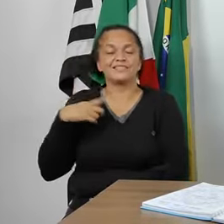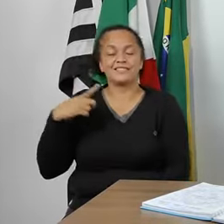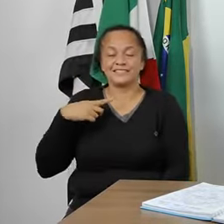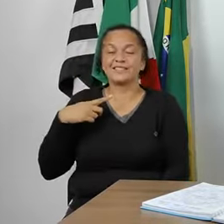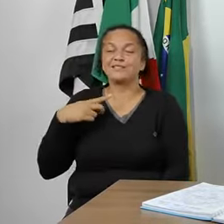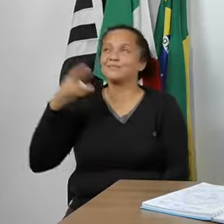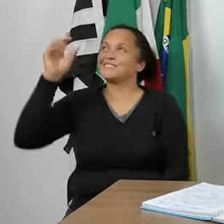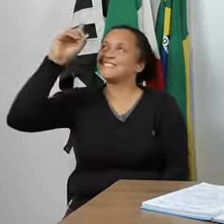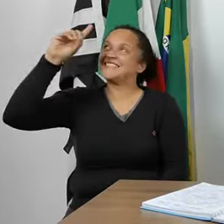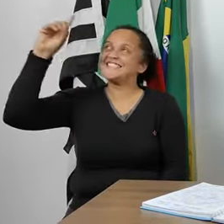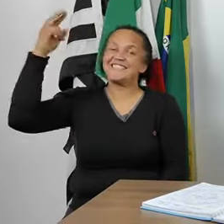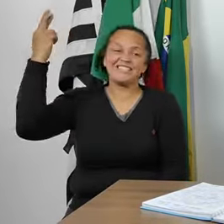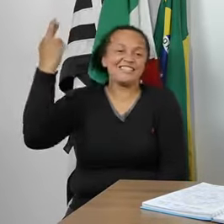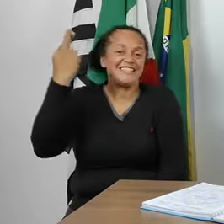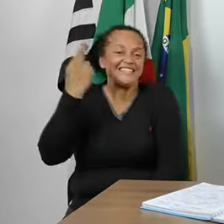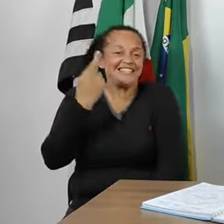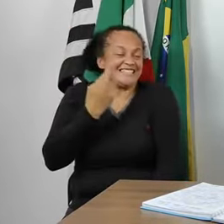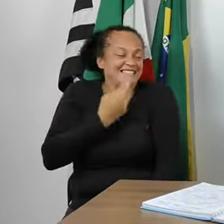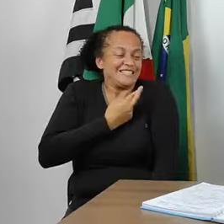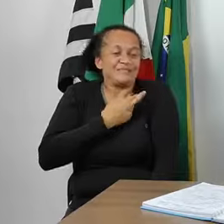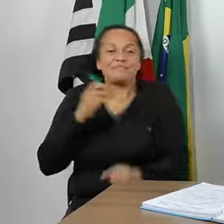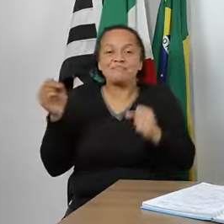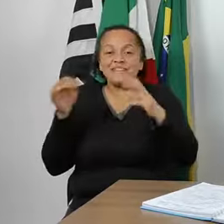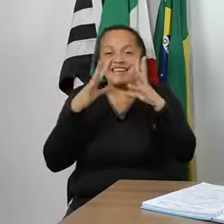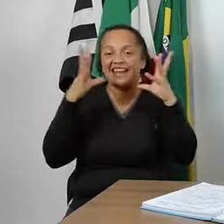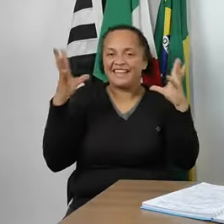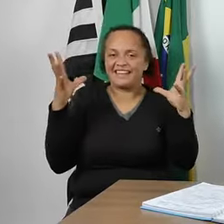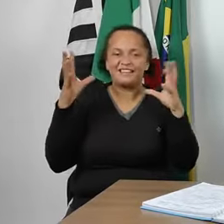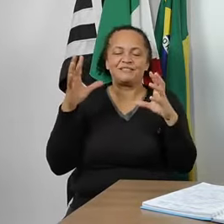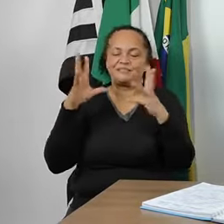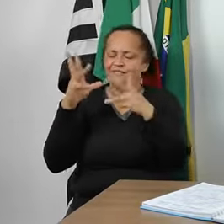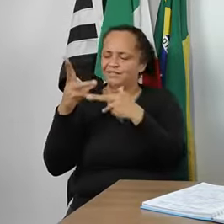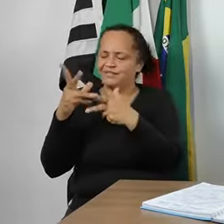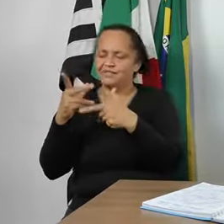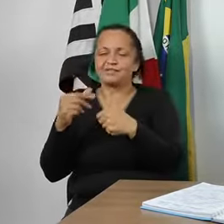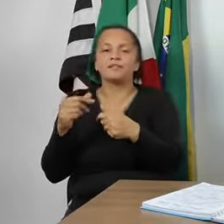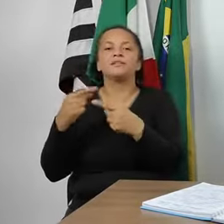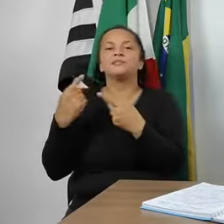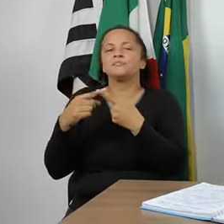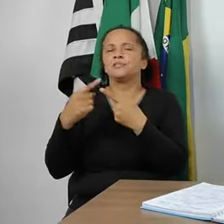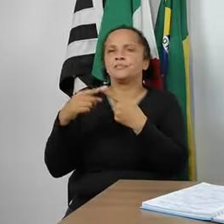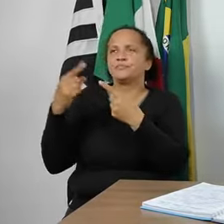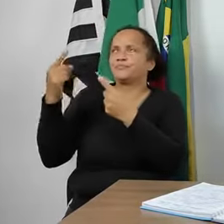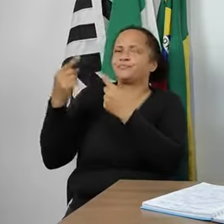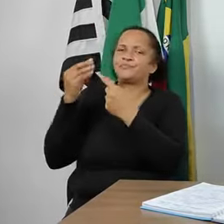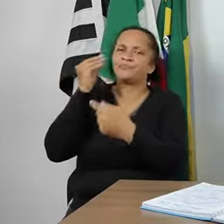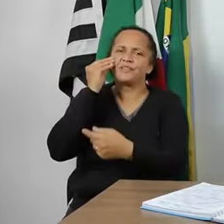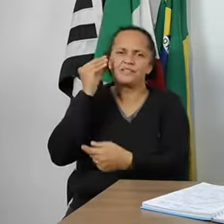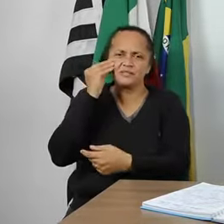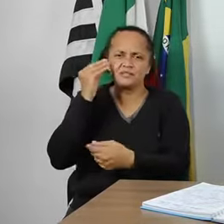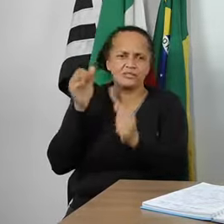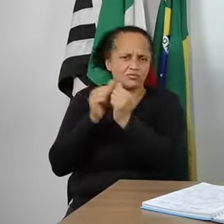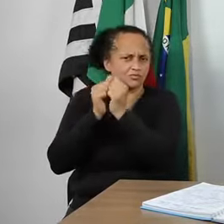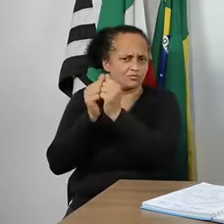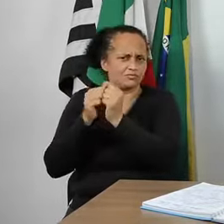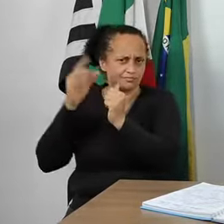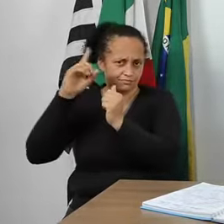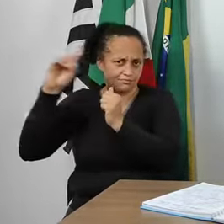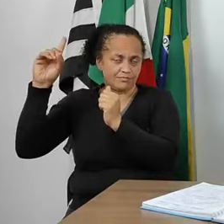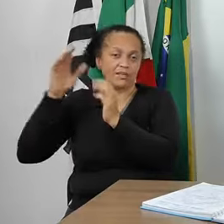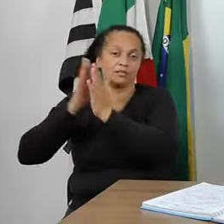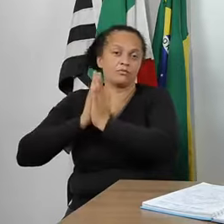milagres. É tão tremendo, é tão glorioso, porque essas experiências com Deus, essas experiências na oração, sejam